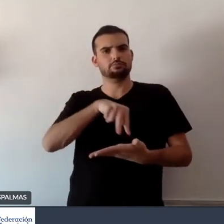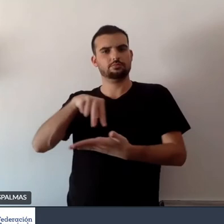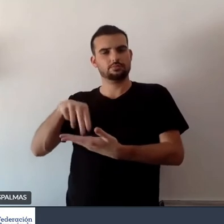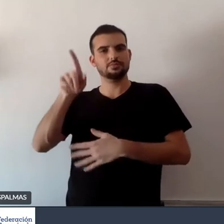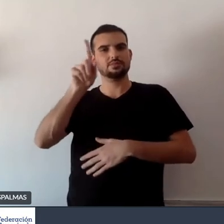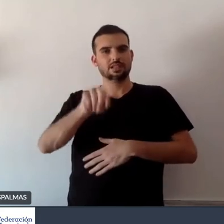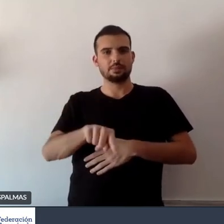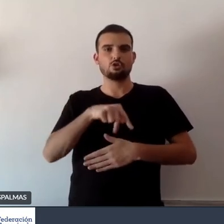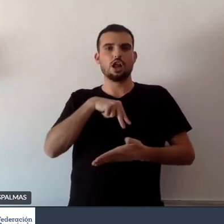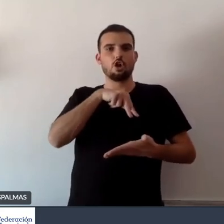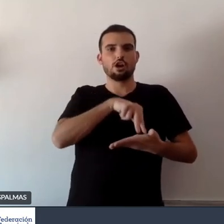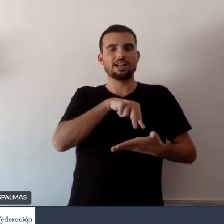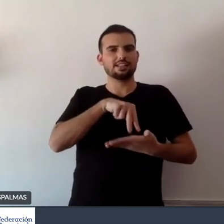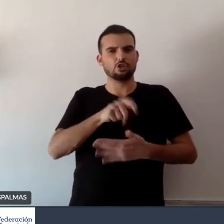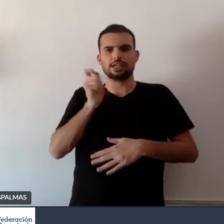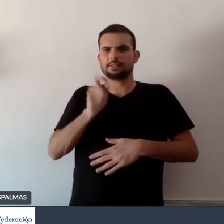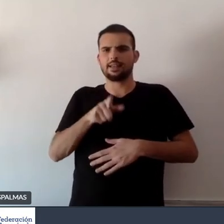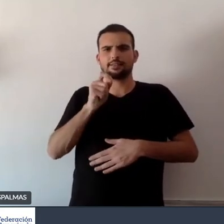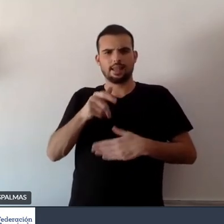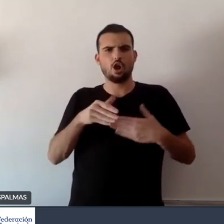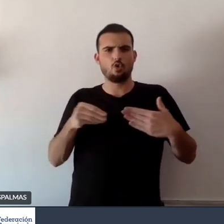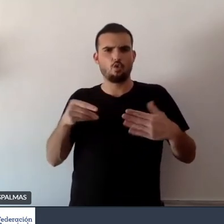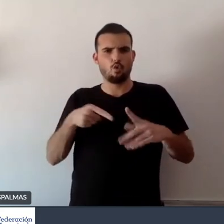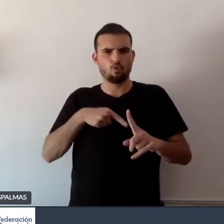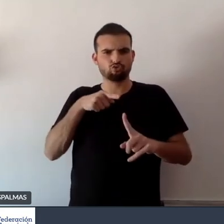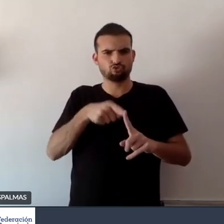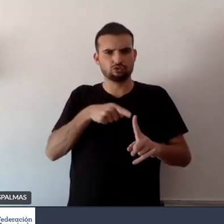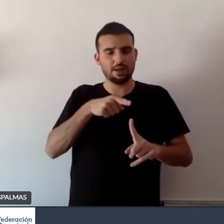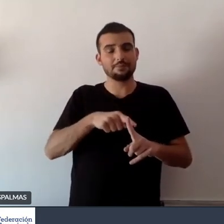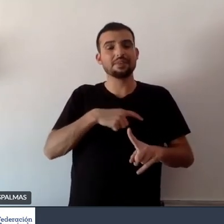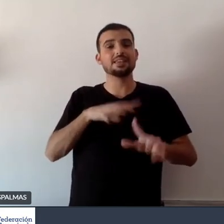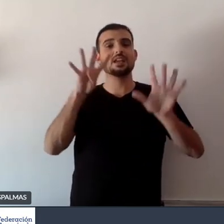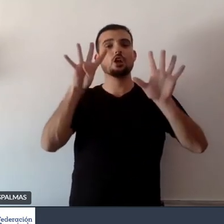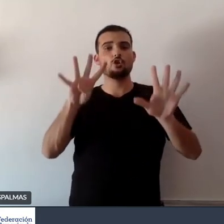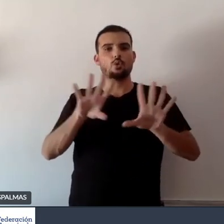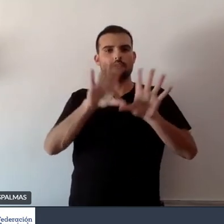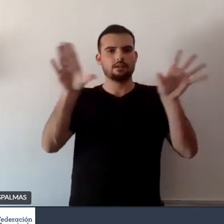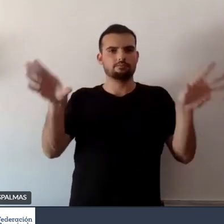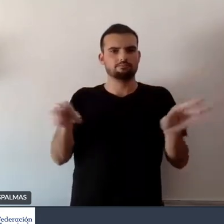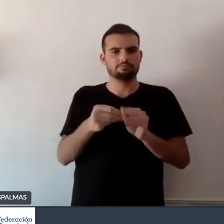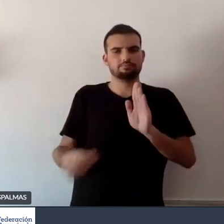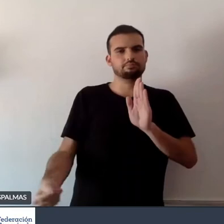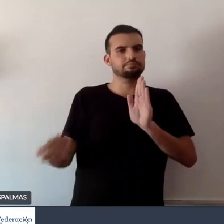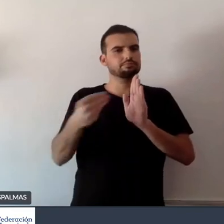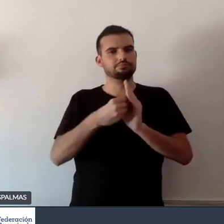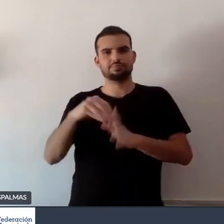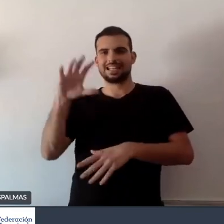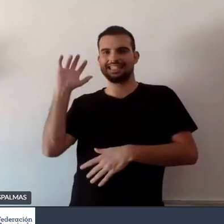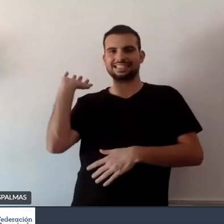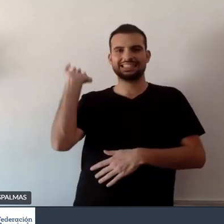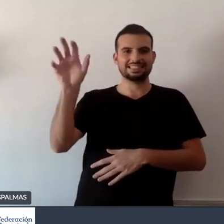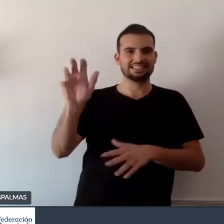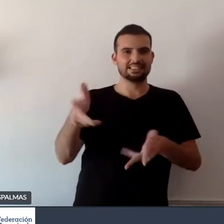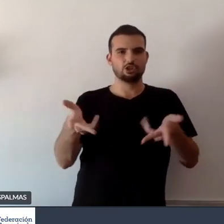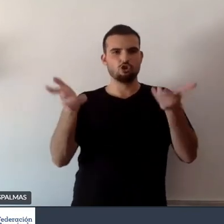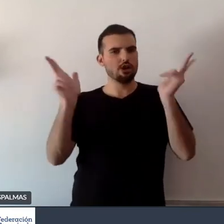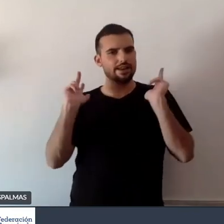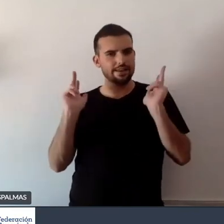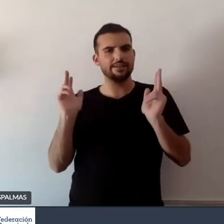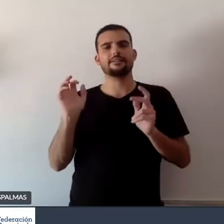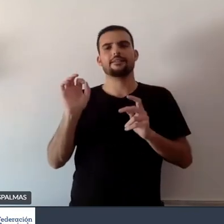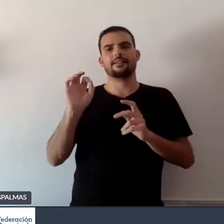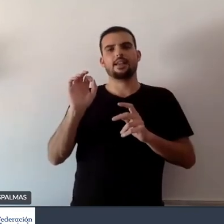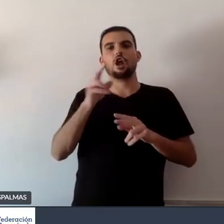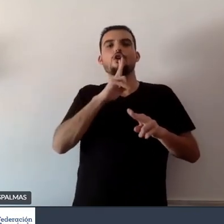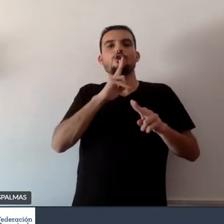una localización cada vez más utilizada. Y el 9 englobaríamos poste alto, tiro libre, parte de arriba de la bombilla,